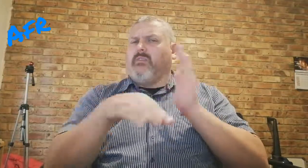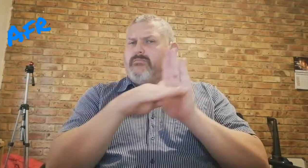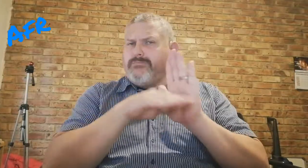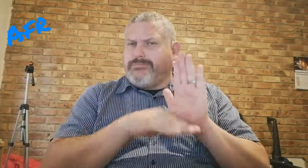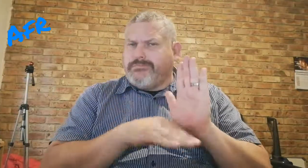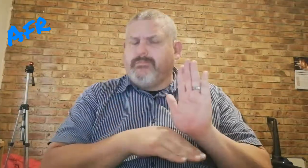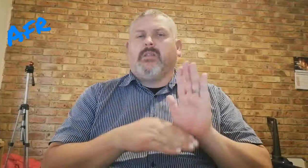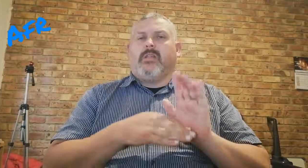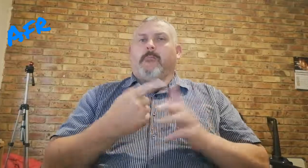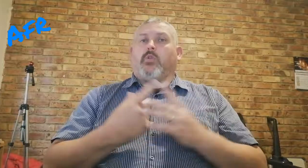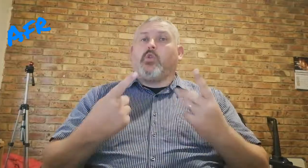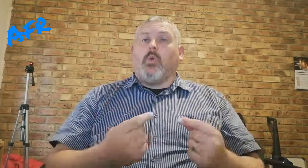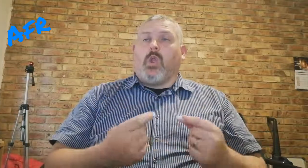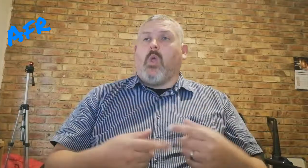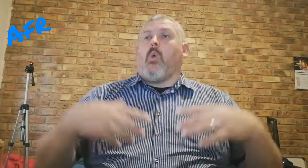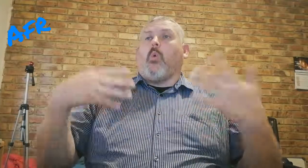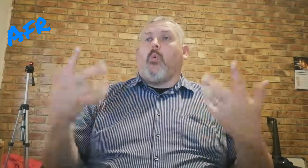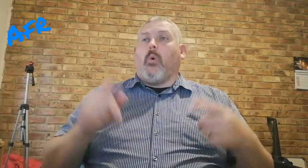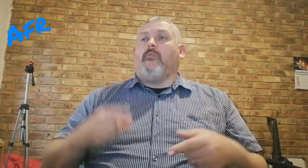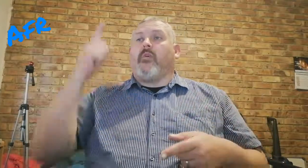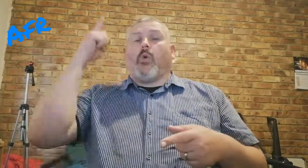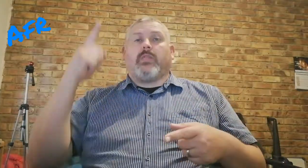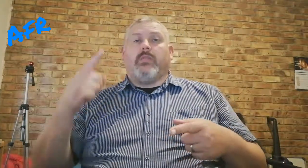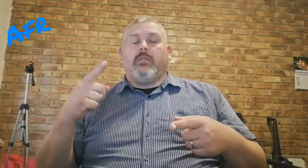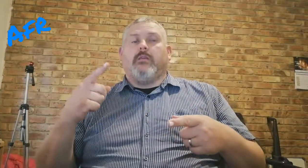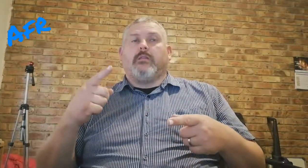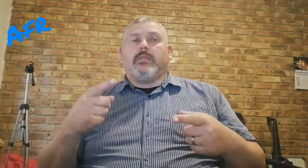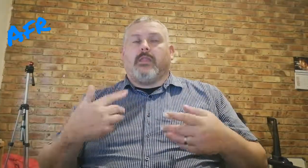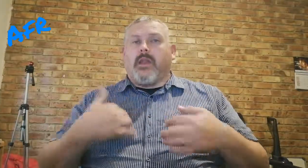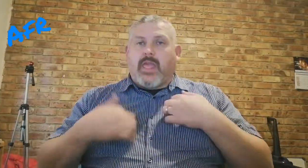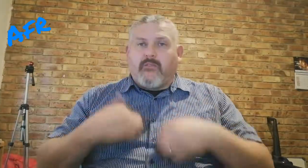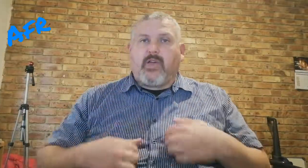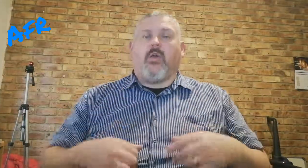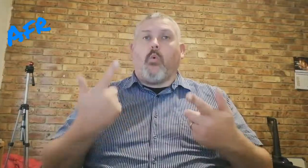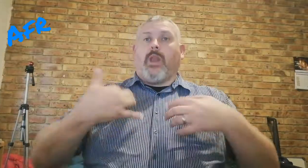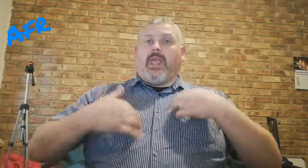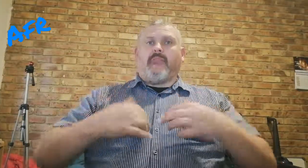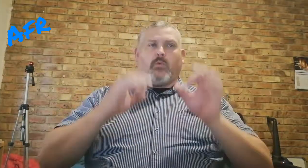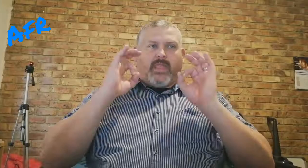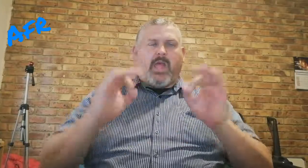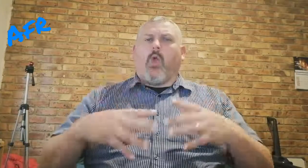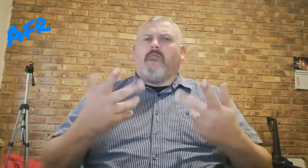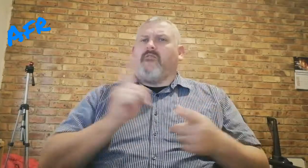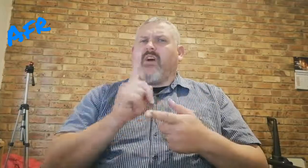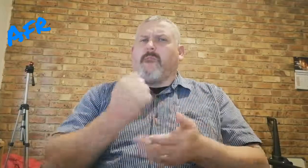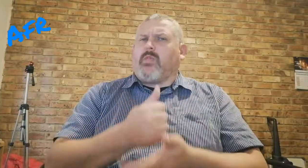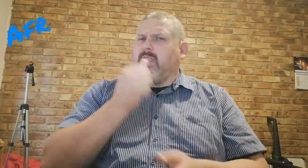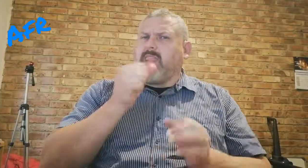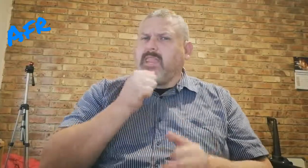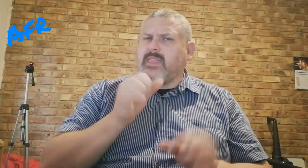vet, we doen hoe ons God te leven, hoe ons leven moet her, wat moet